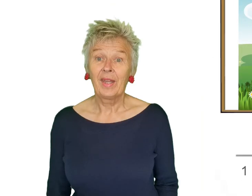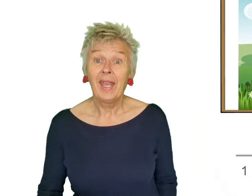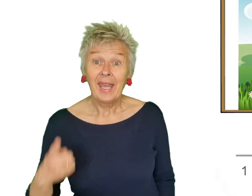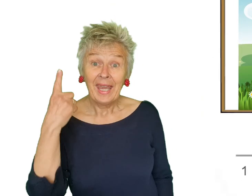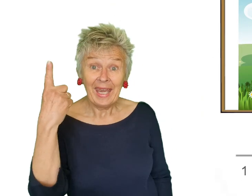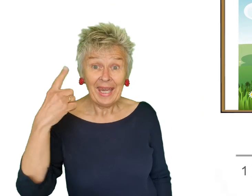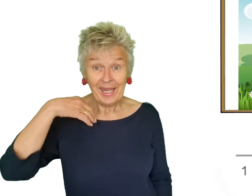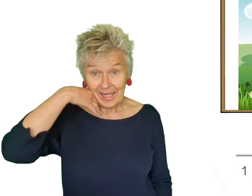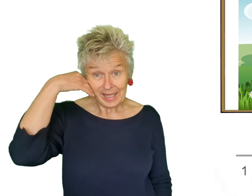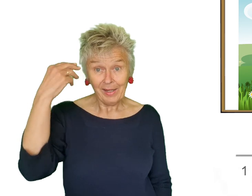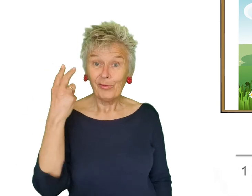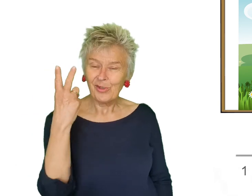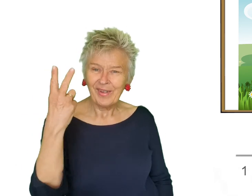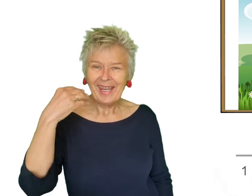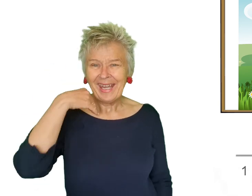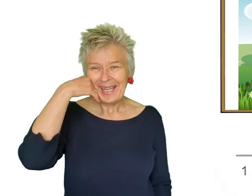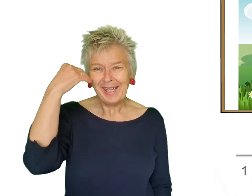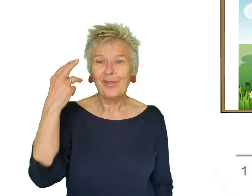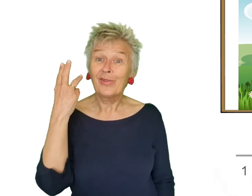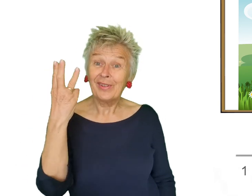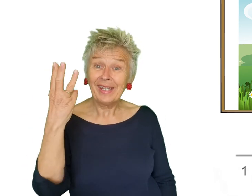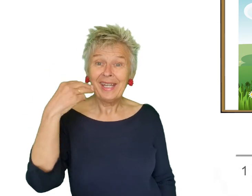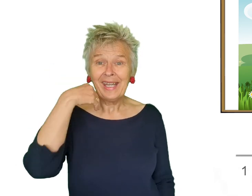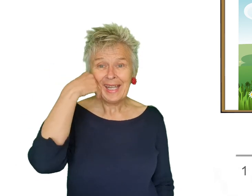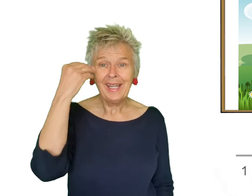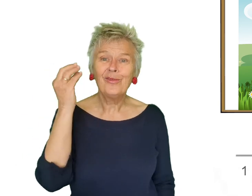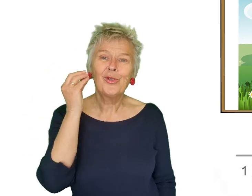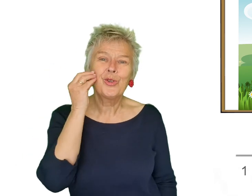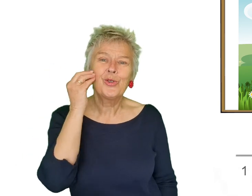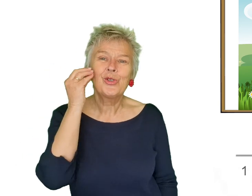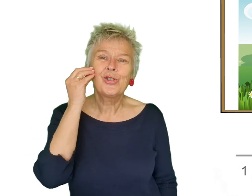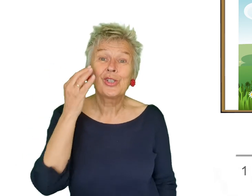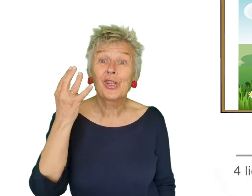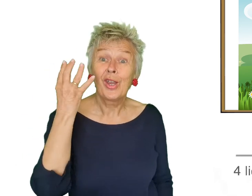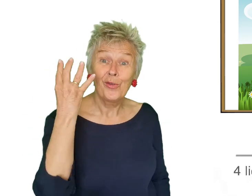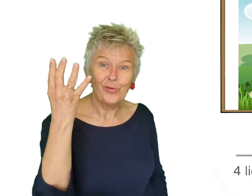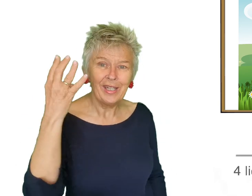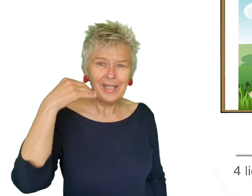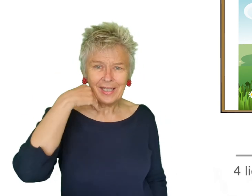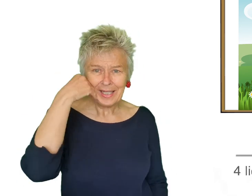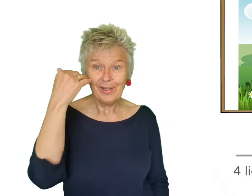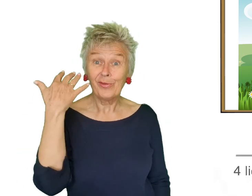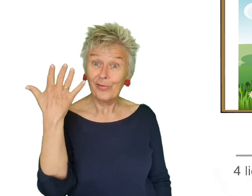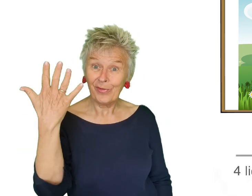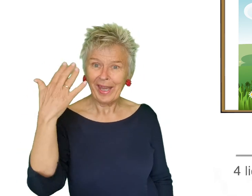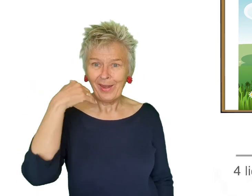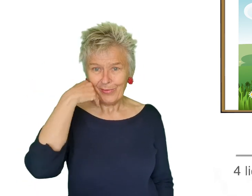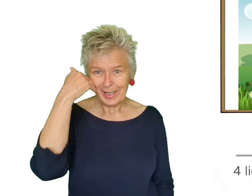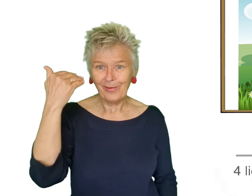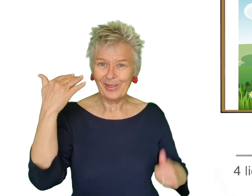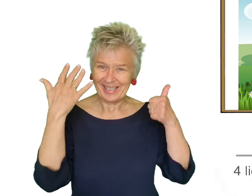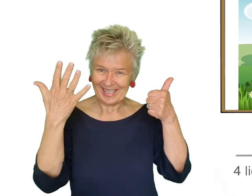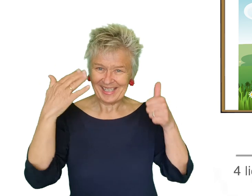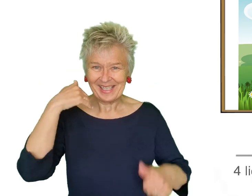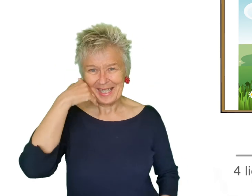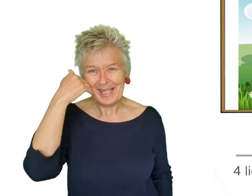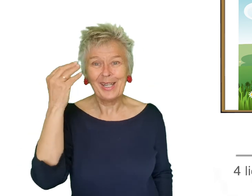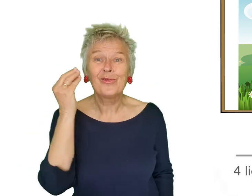É lief twee lieve drie lieve kusjes vier lieve vijf lieve zes lieve